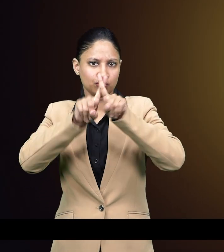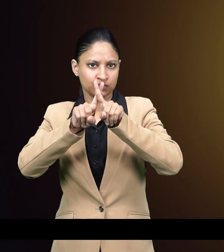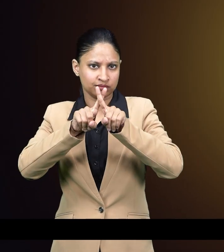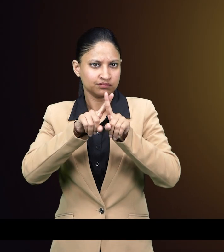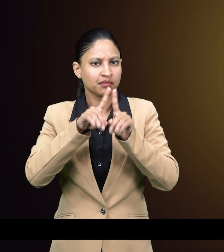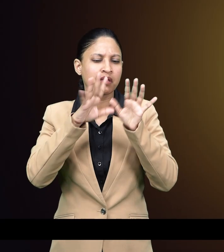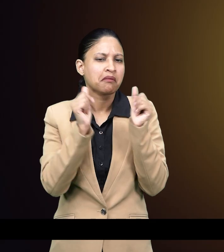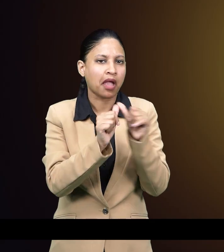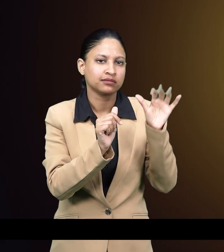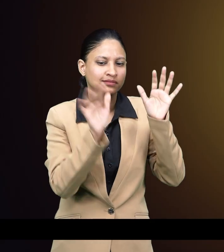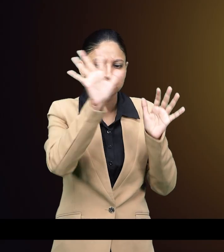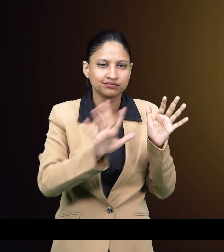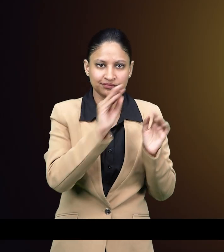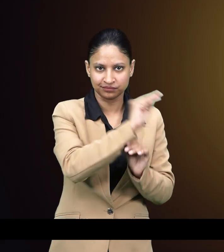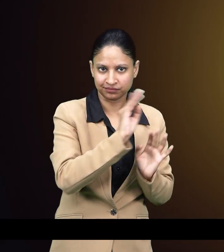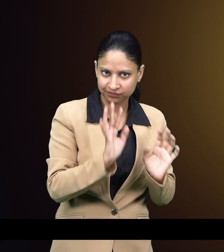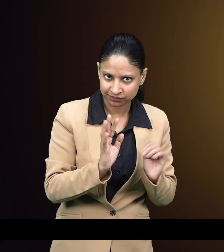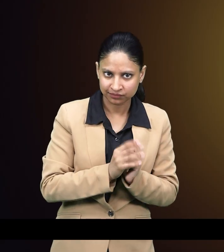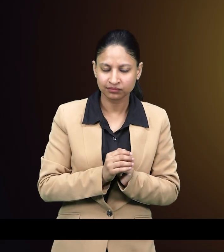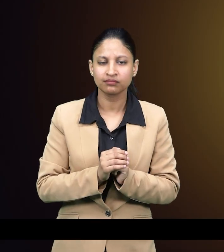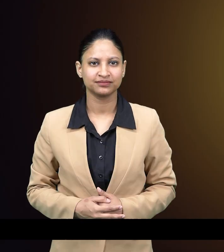क्षेत्रफळ बरोबर बाजू गुणिले बाजू.